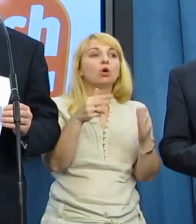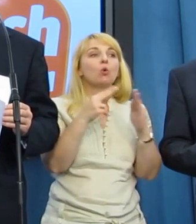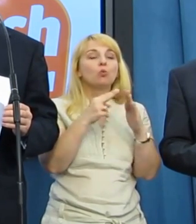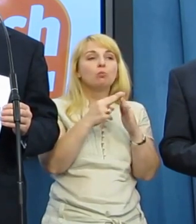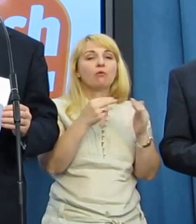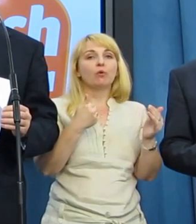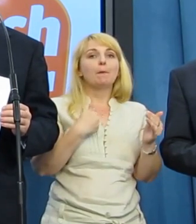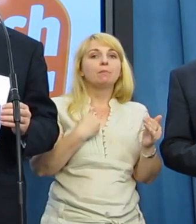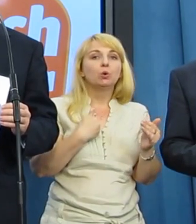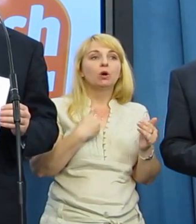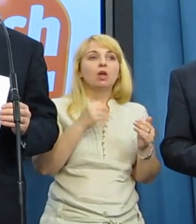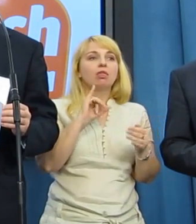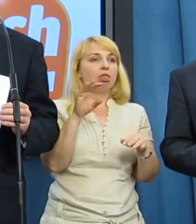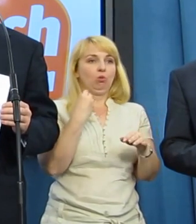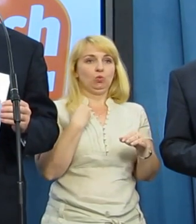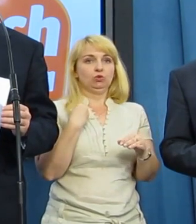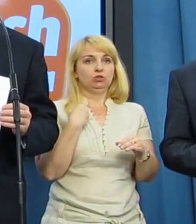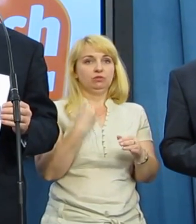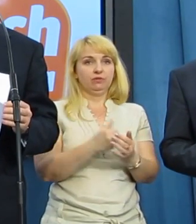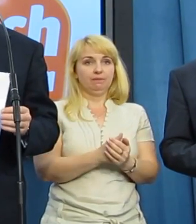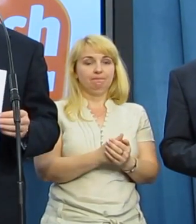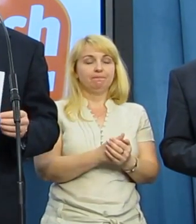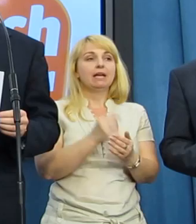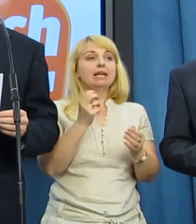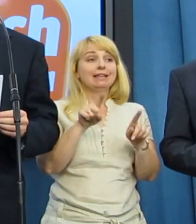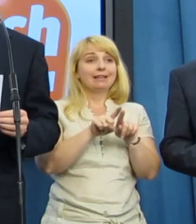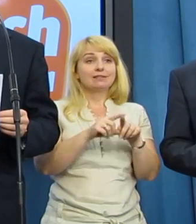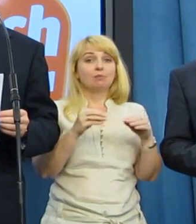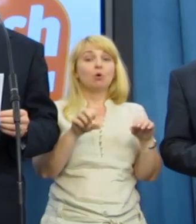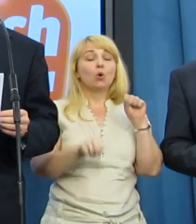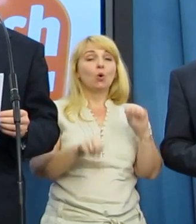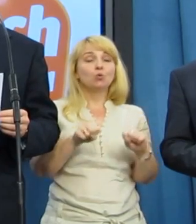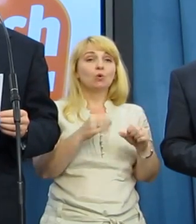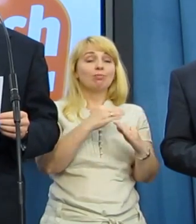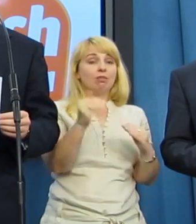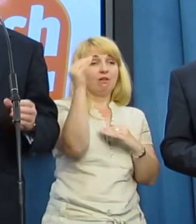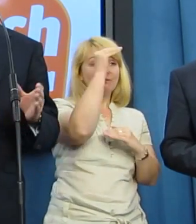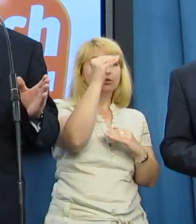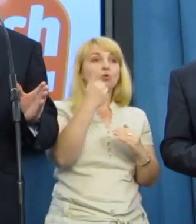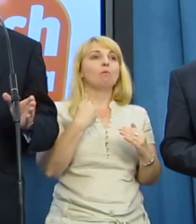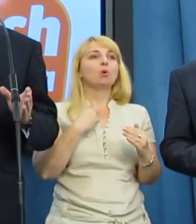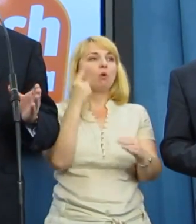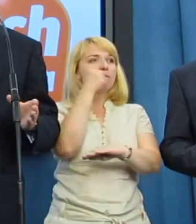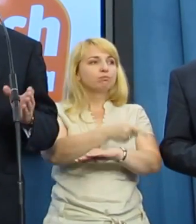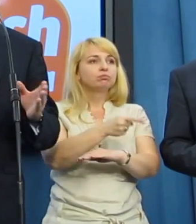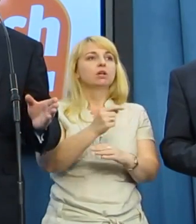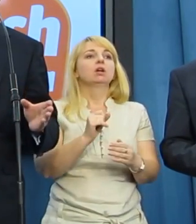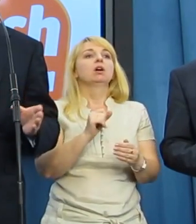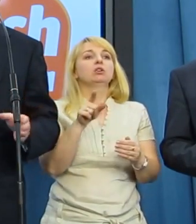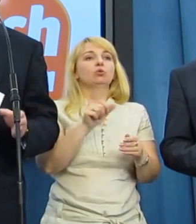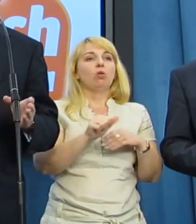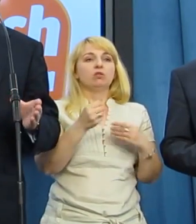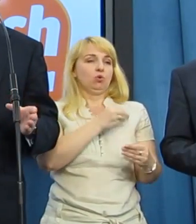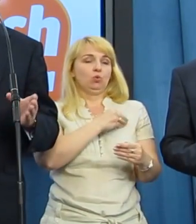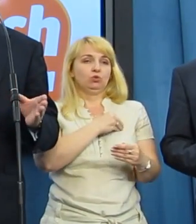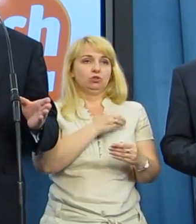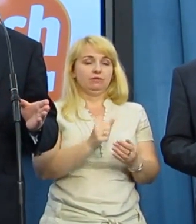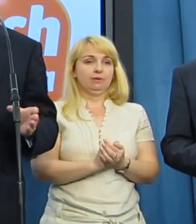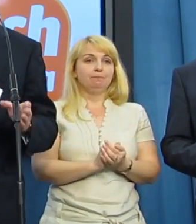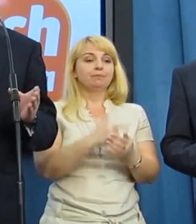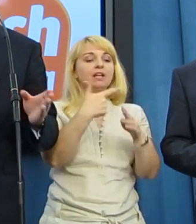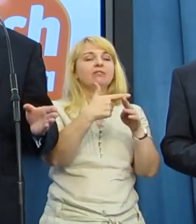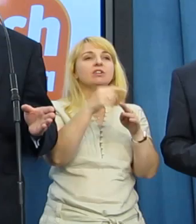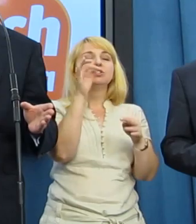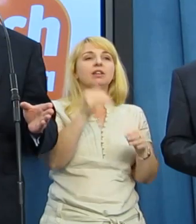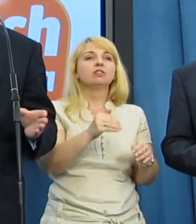tak argumentował ZUS, w związku z wyrokami sądów najwyższych. I w związku z tym, ponieważ 20 kilka tysięcy firm jest w bardzo trudnej sytuacji,